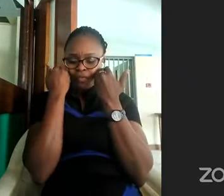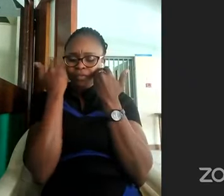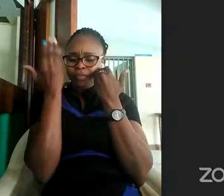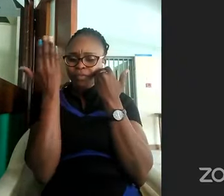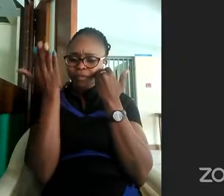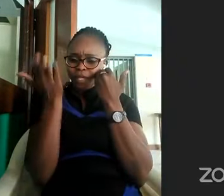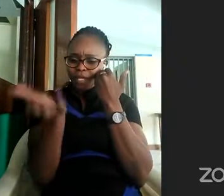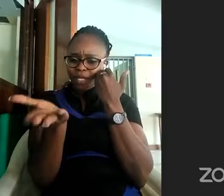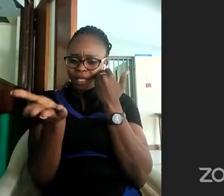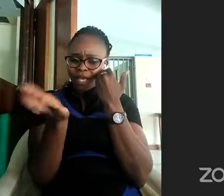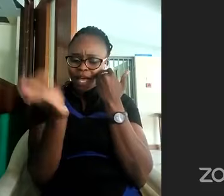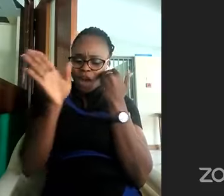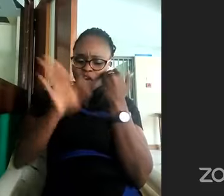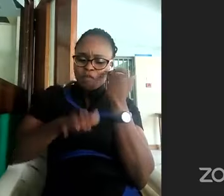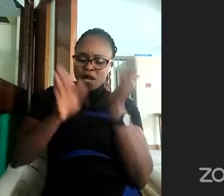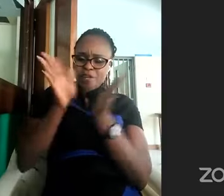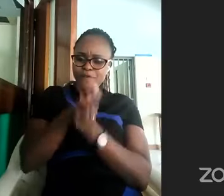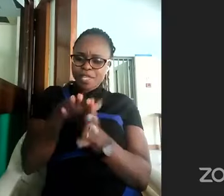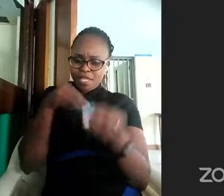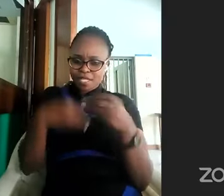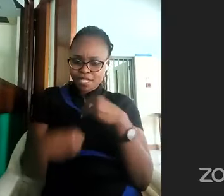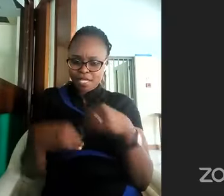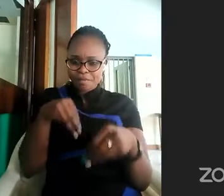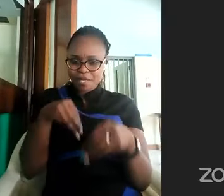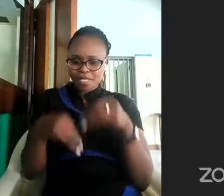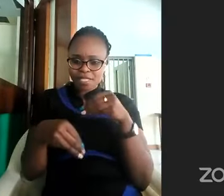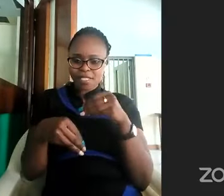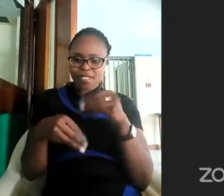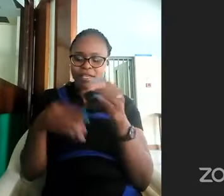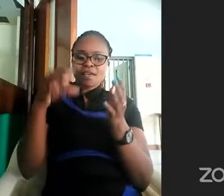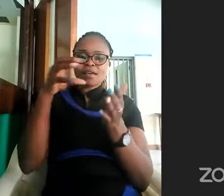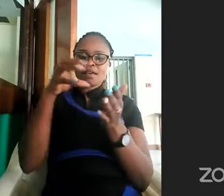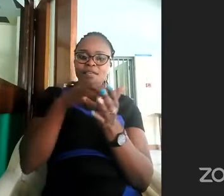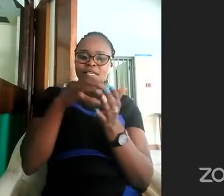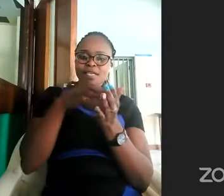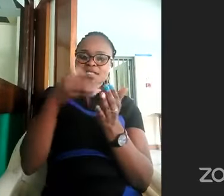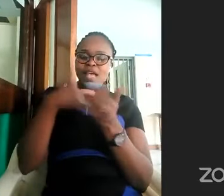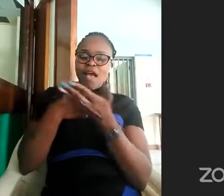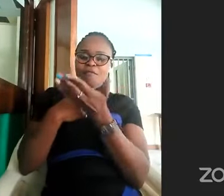mlemavu kesi yake ikifika kwa koti, for example huyu mwanamke ako na mimba,